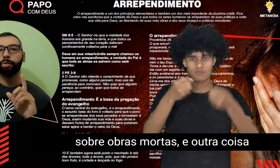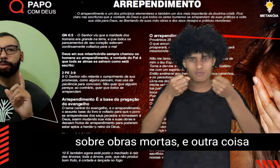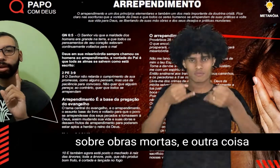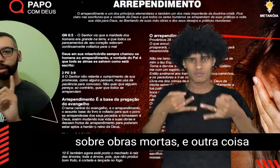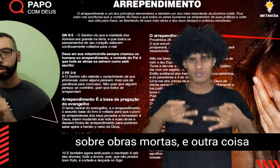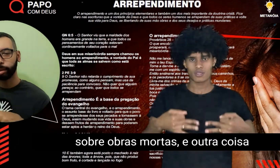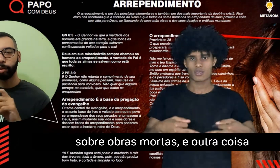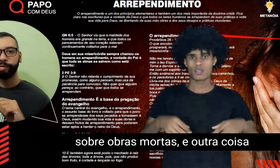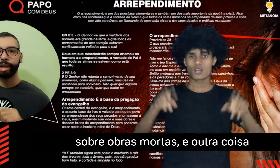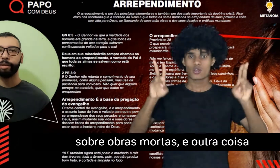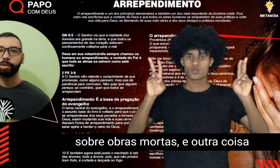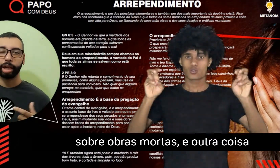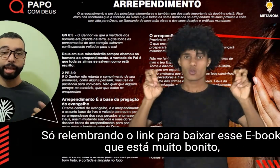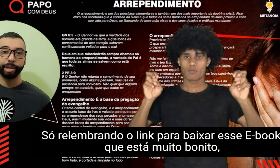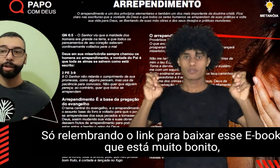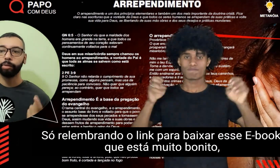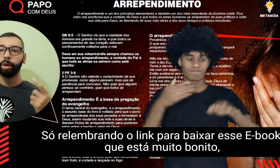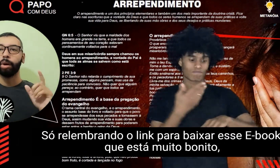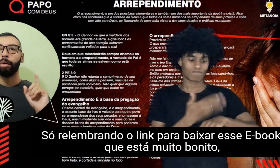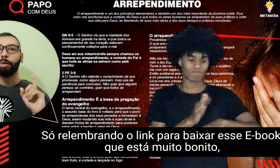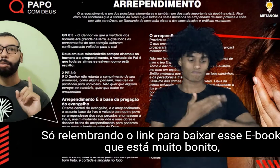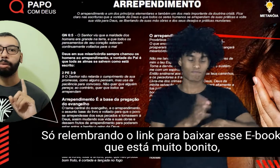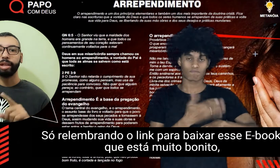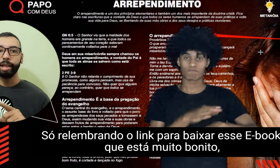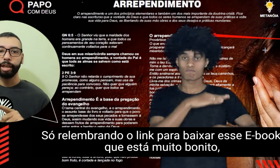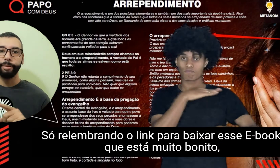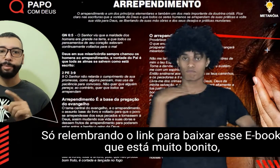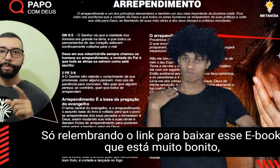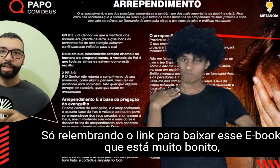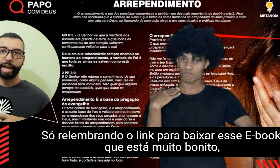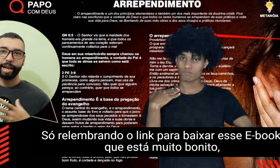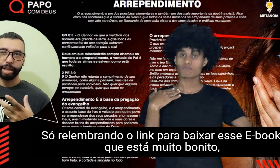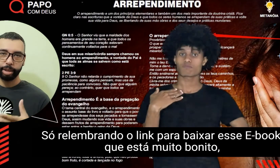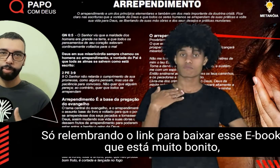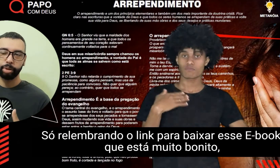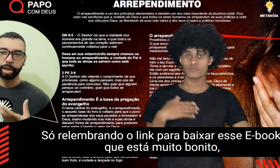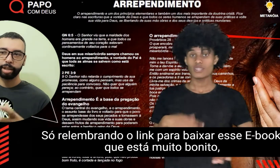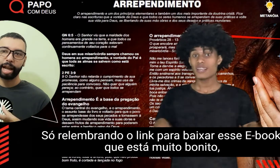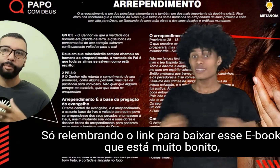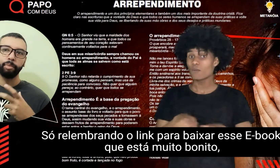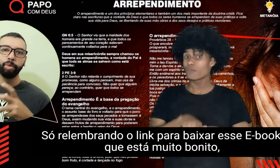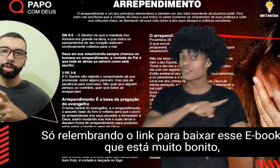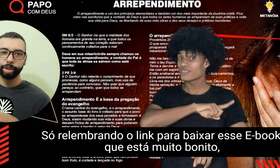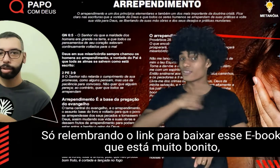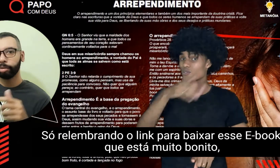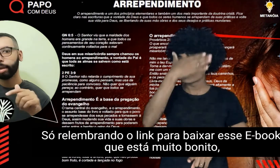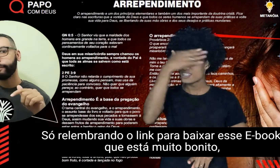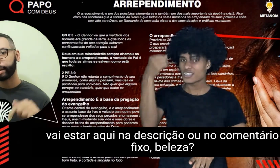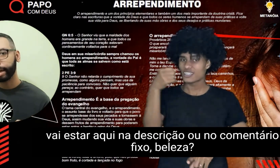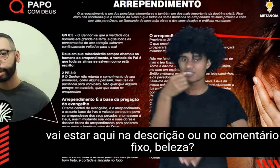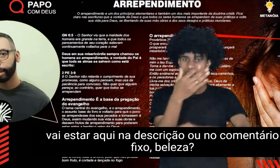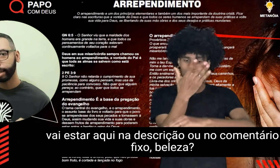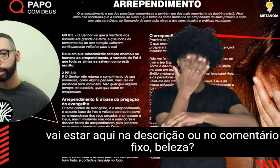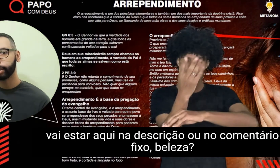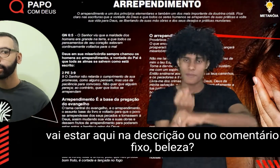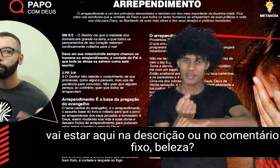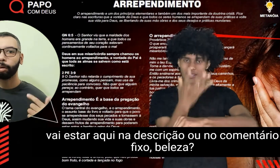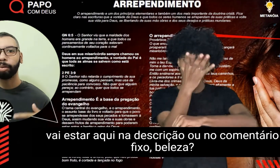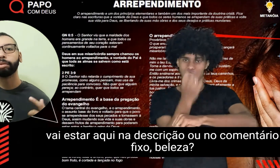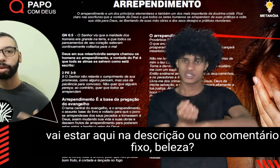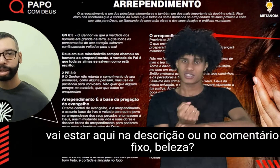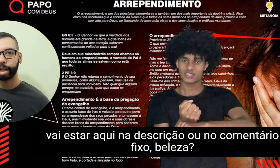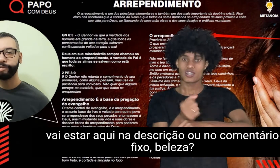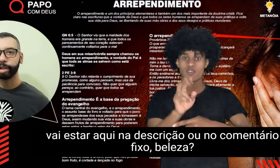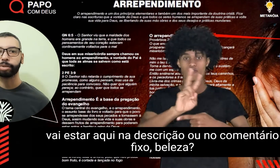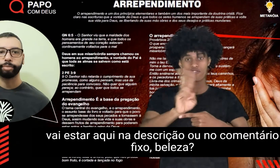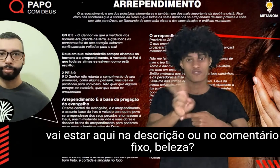coisa, de novo, né, só relembrando, o link para baixar esse e-book que tá muito bonito vai estar aqui na descrição